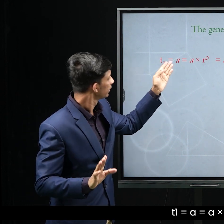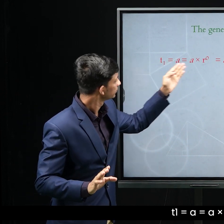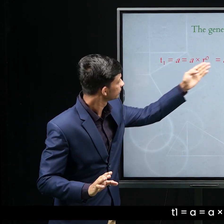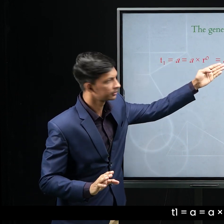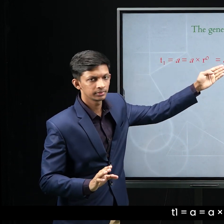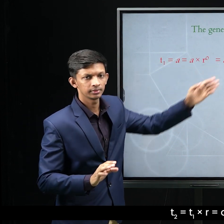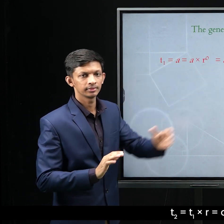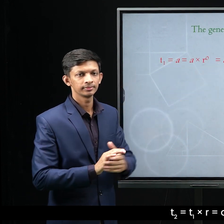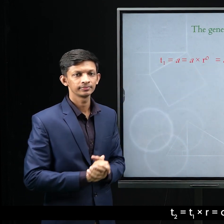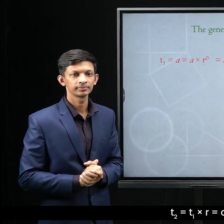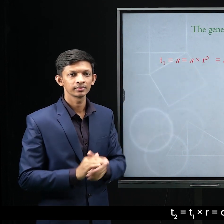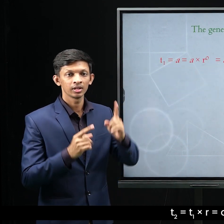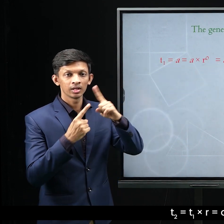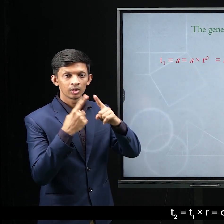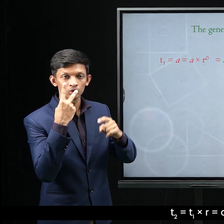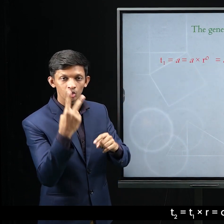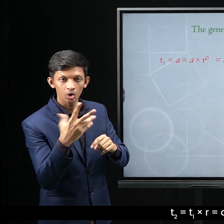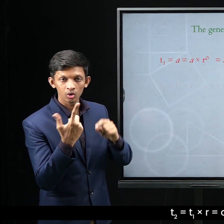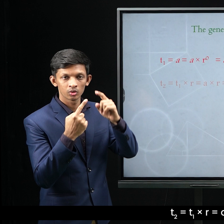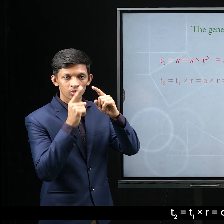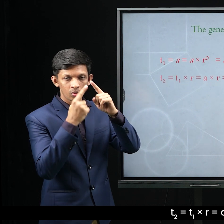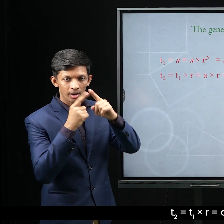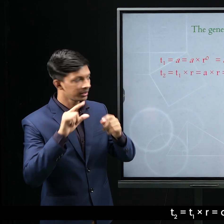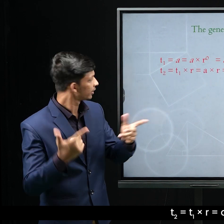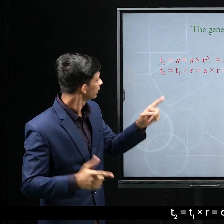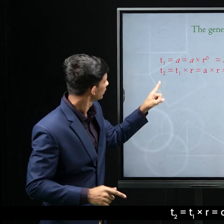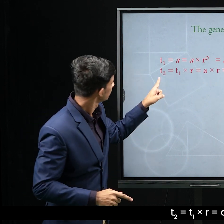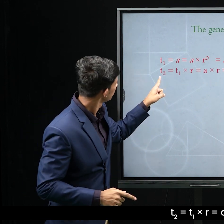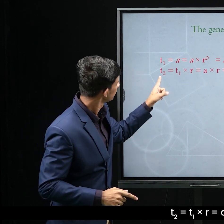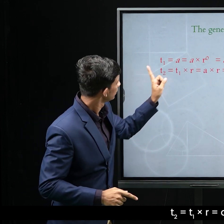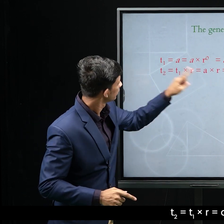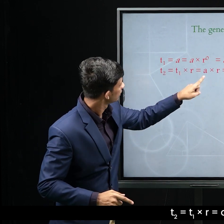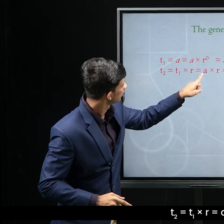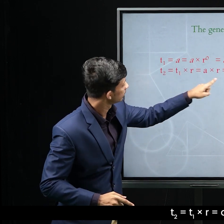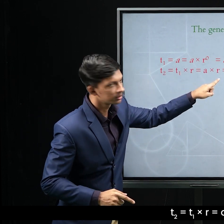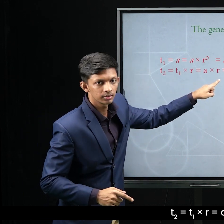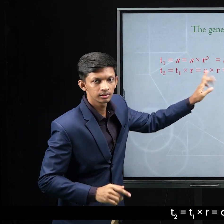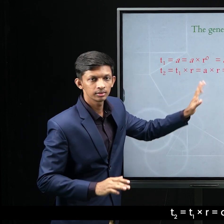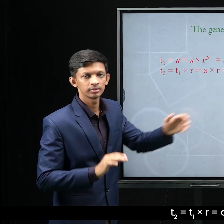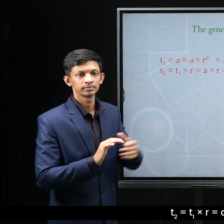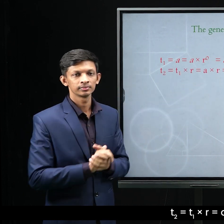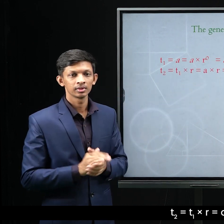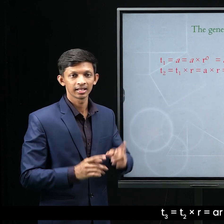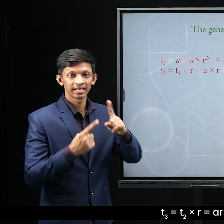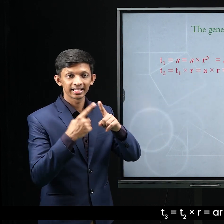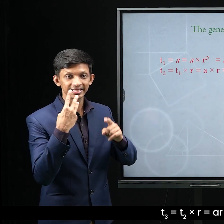r⁻−1. t2 t1 r a r a r⁻2